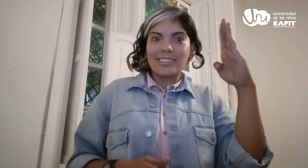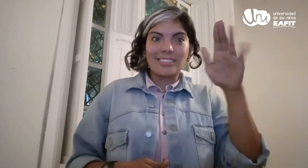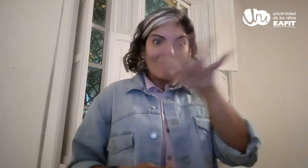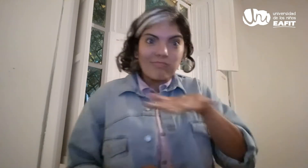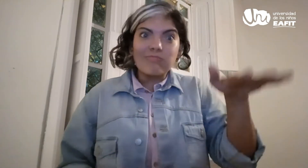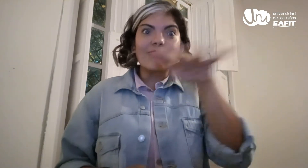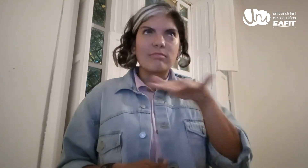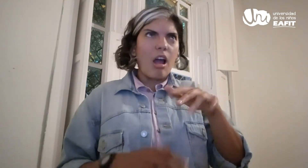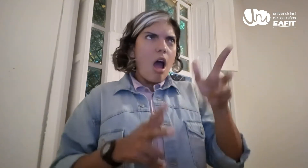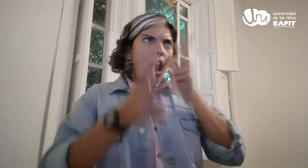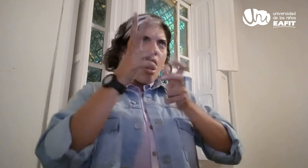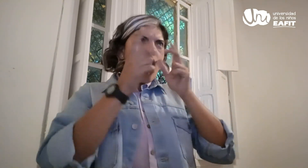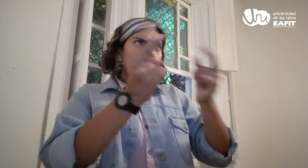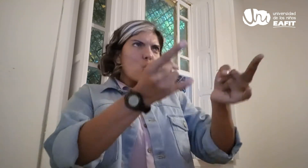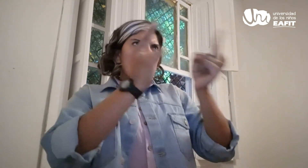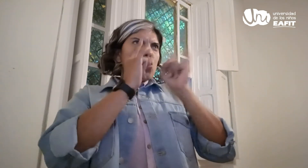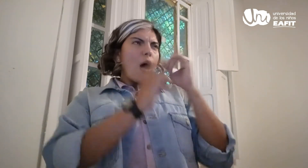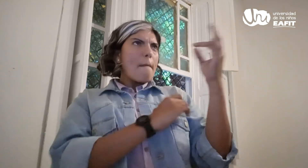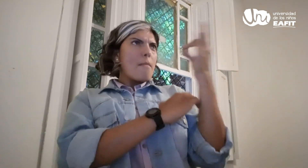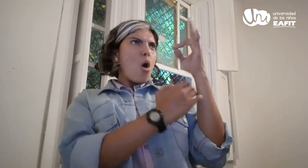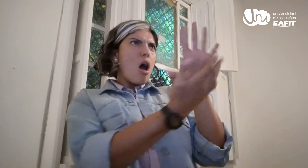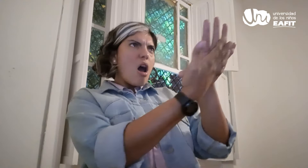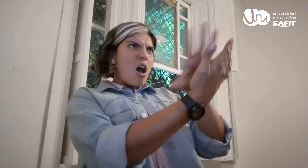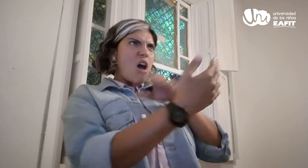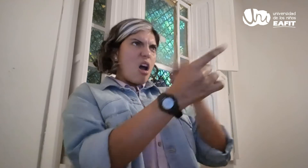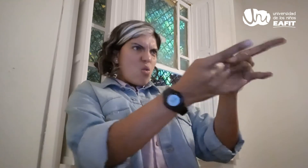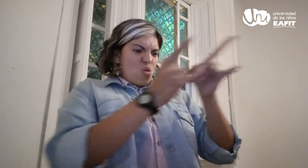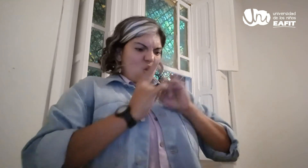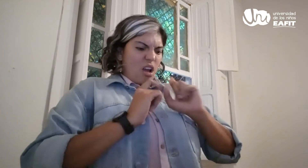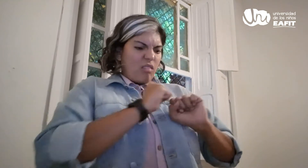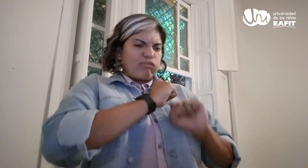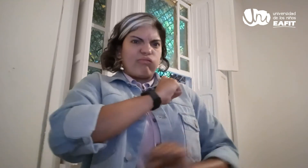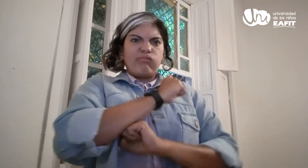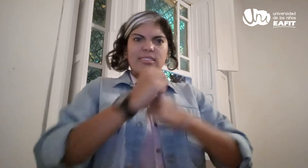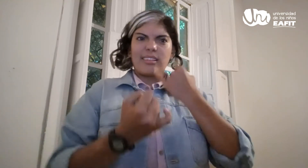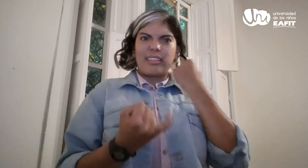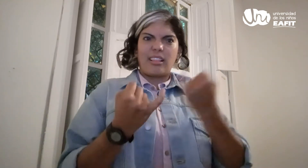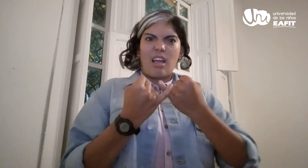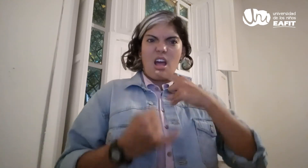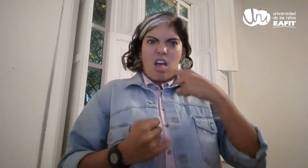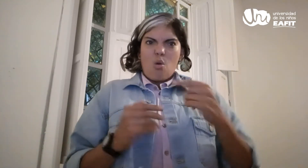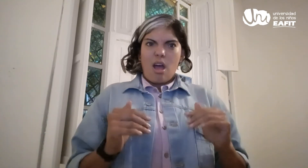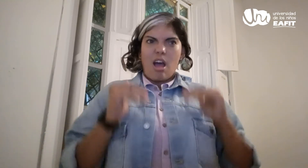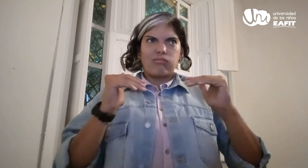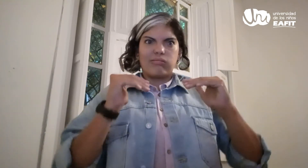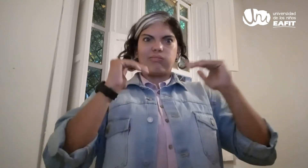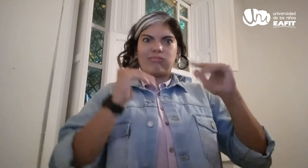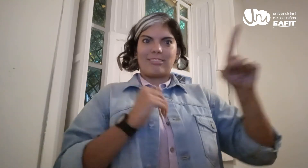los estudiantes sordos, ya sea en la educación básica, primaria o media secundaria, donde los estudiantes fortalecen su identidad y